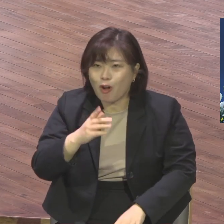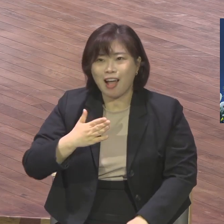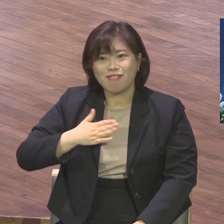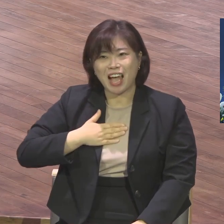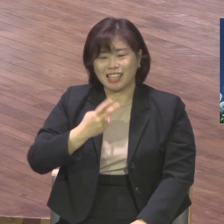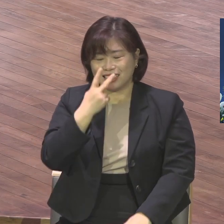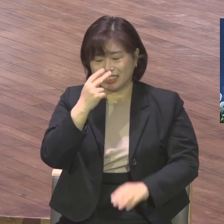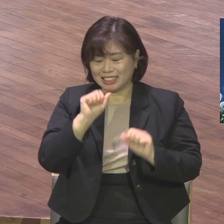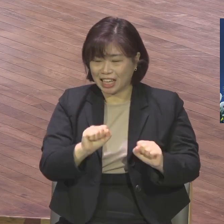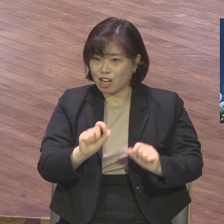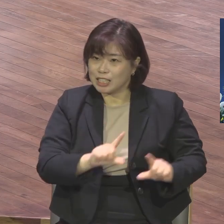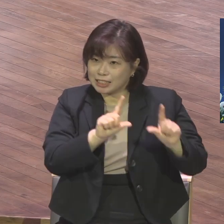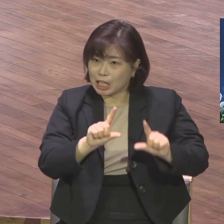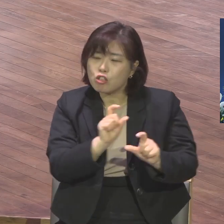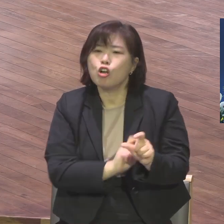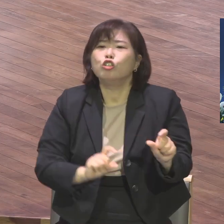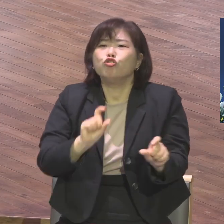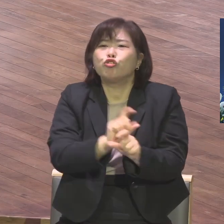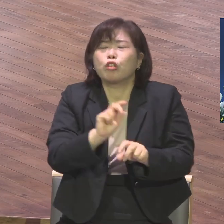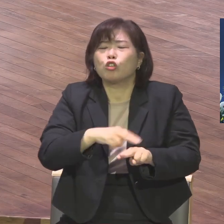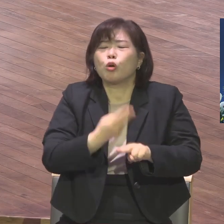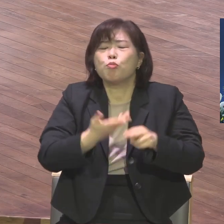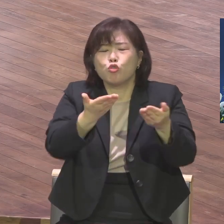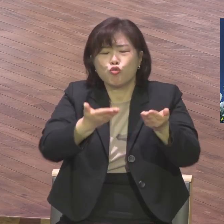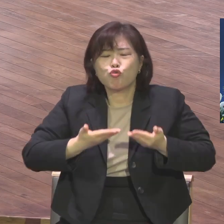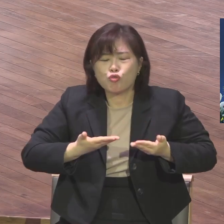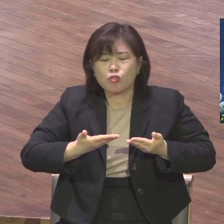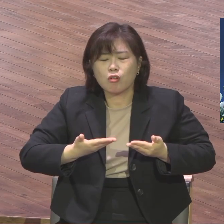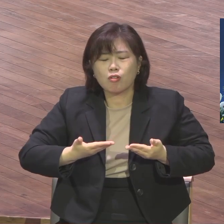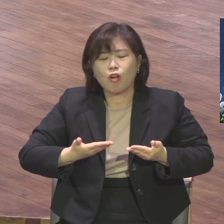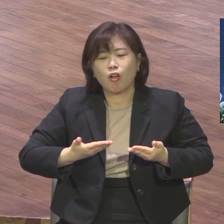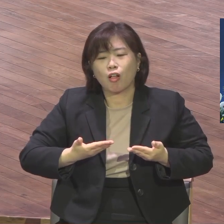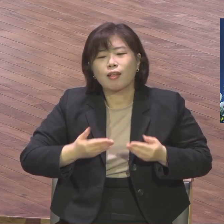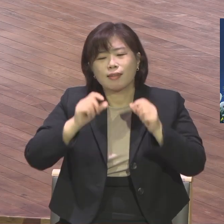맞추십시오. 그럼 이 세상 건 덤으로 다 주어진다는